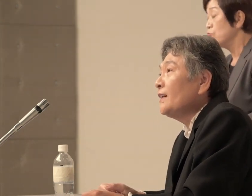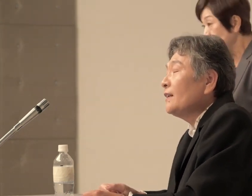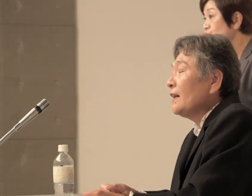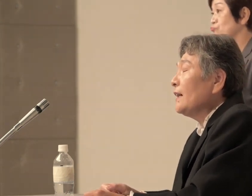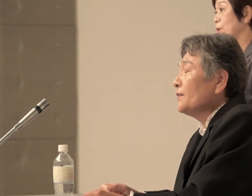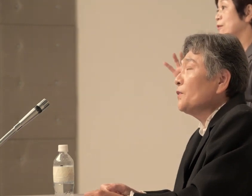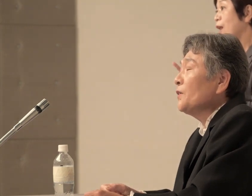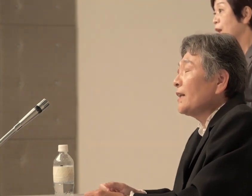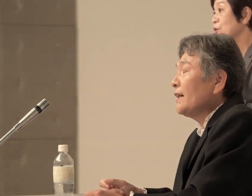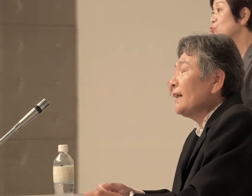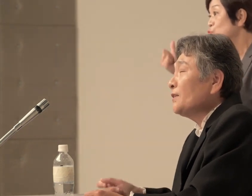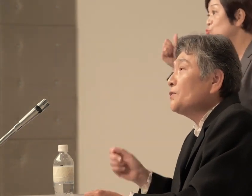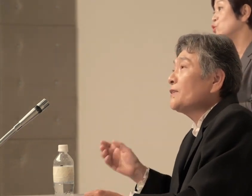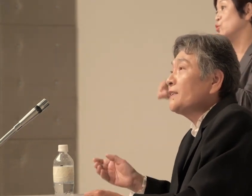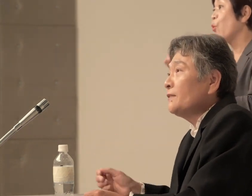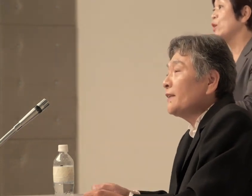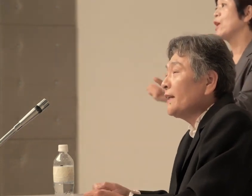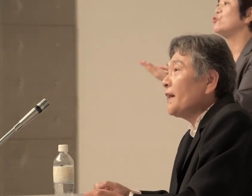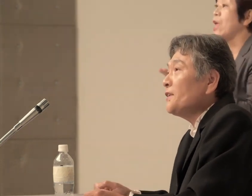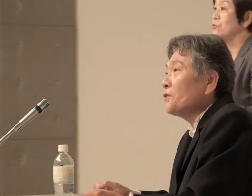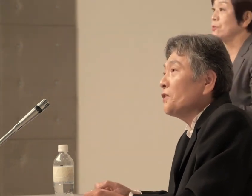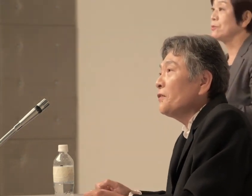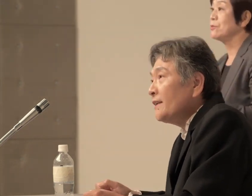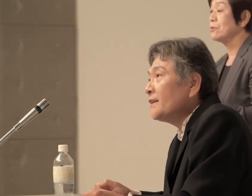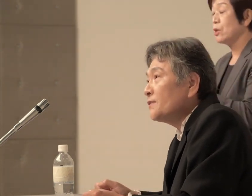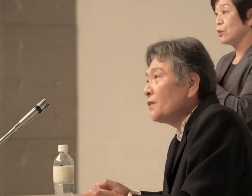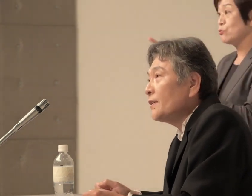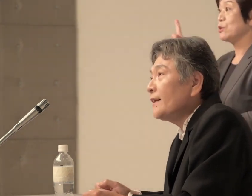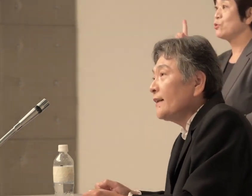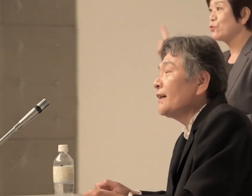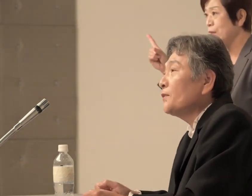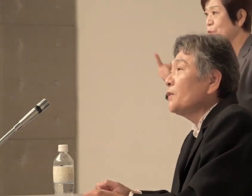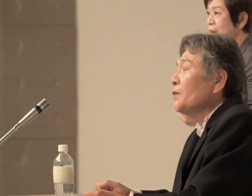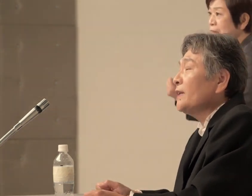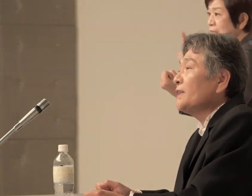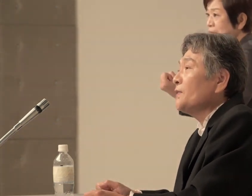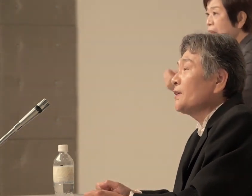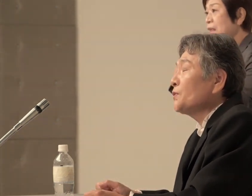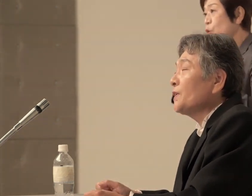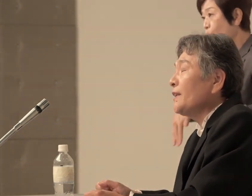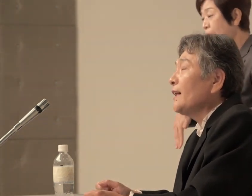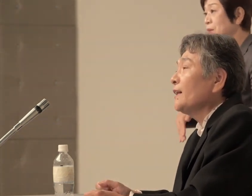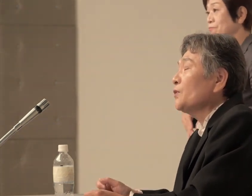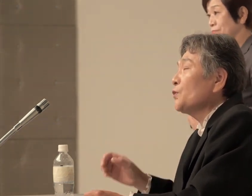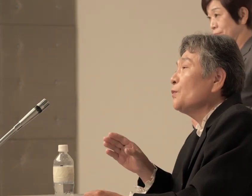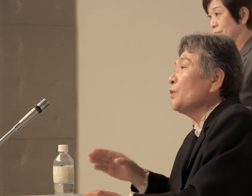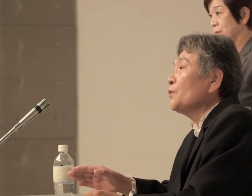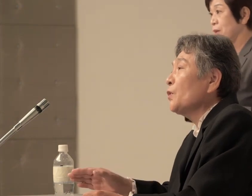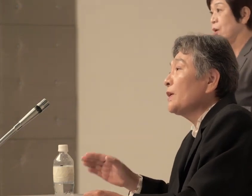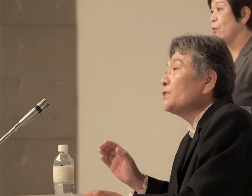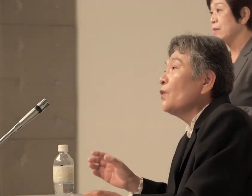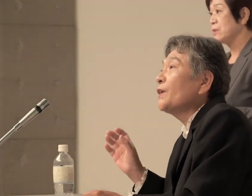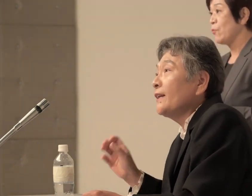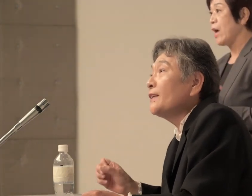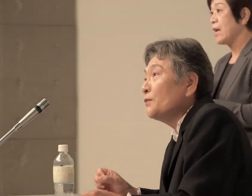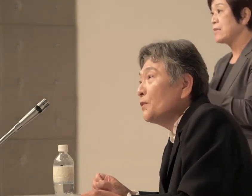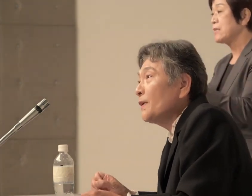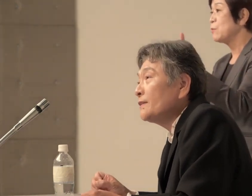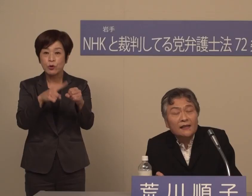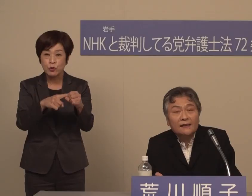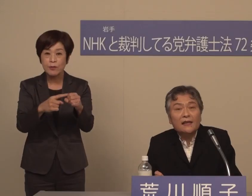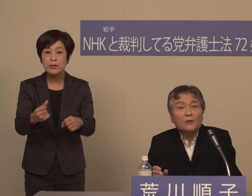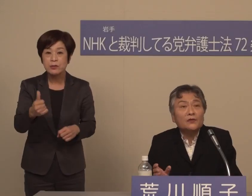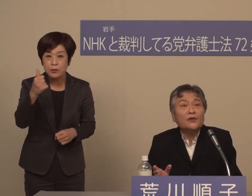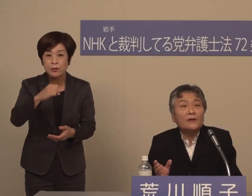ねっあのあの人たちはね権力に弱いんですよだからあの私はそれであの小目標はすぐ okだと